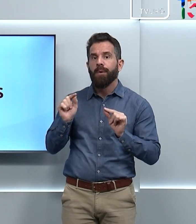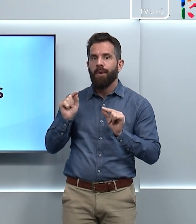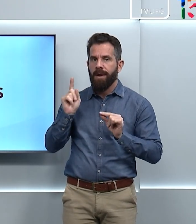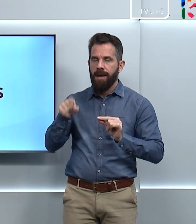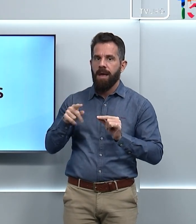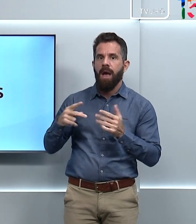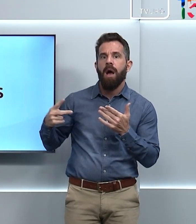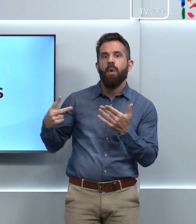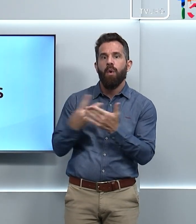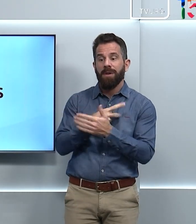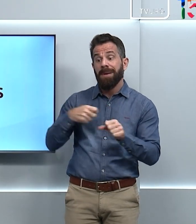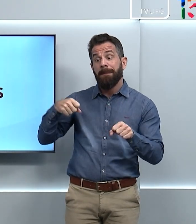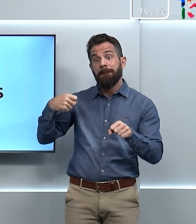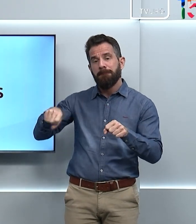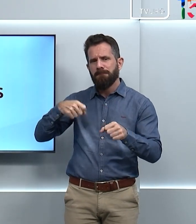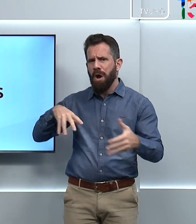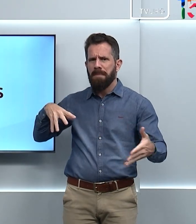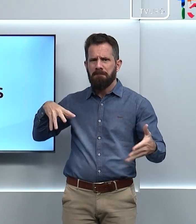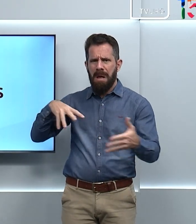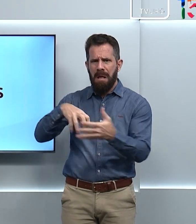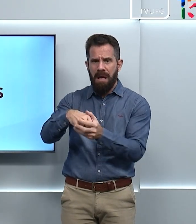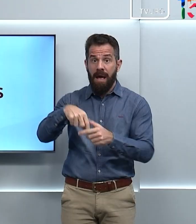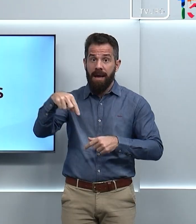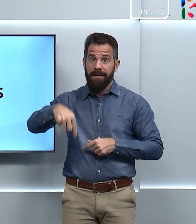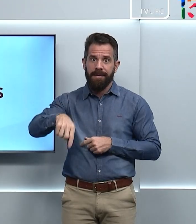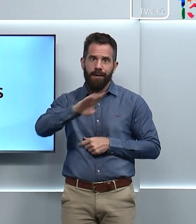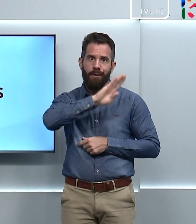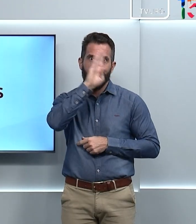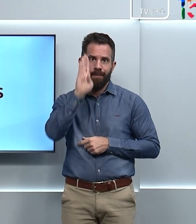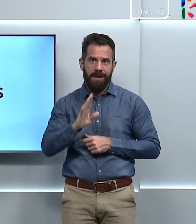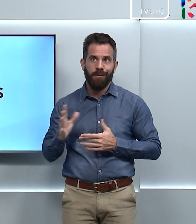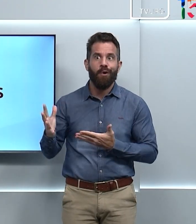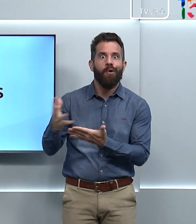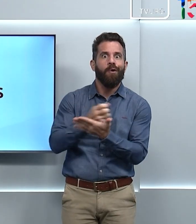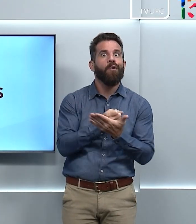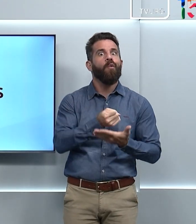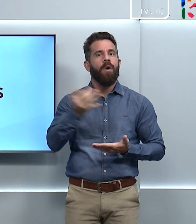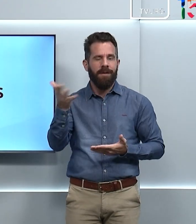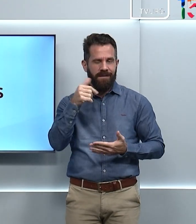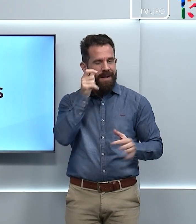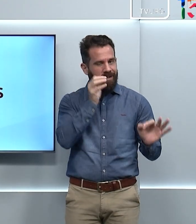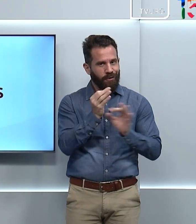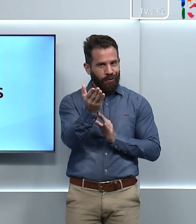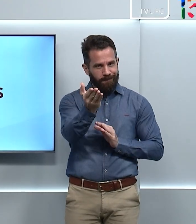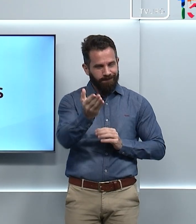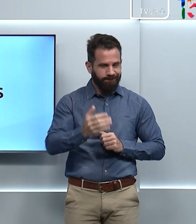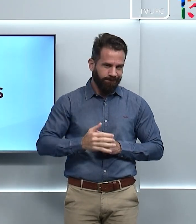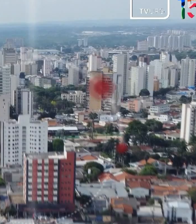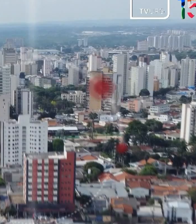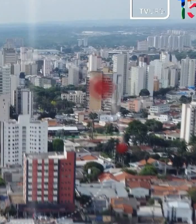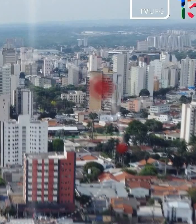de moto no nosso país. Vem com a gente, o programa já está começando.